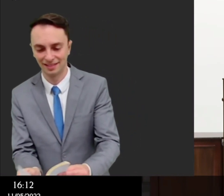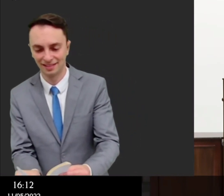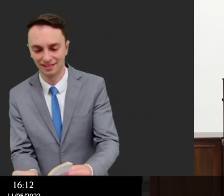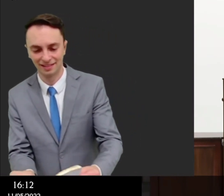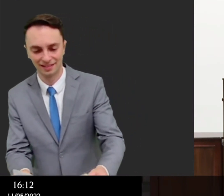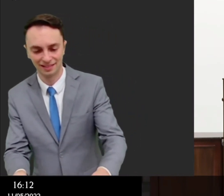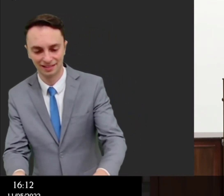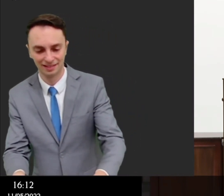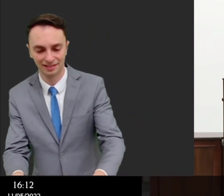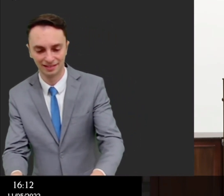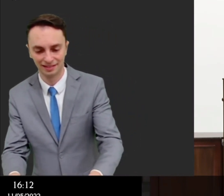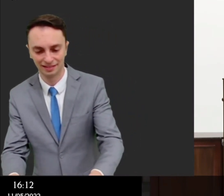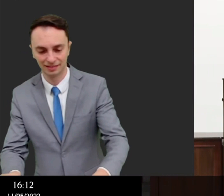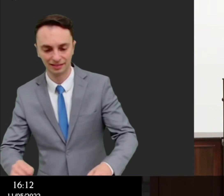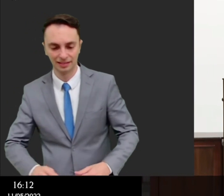453.